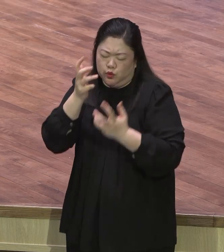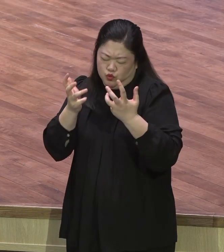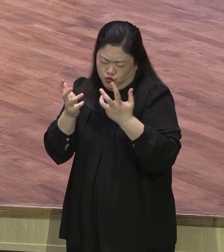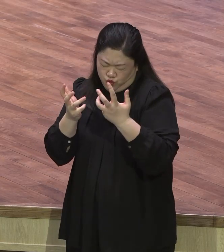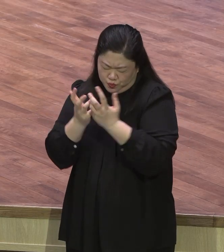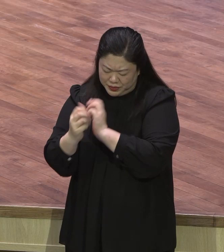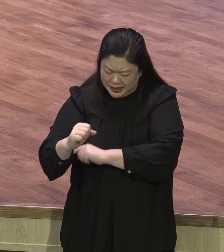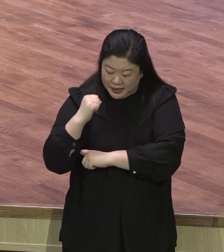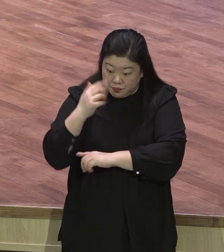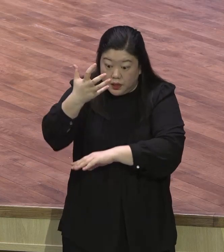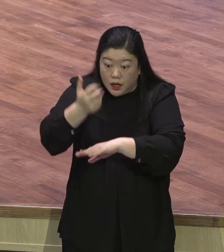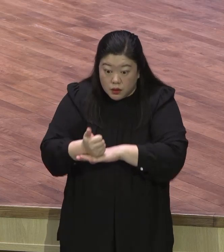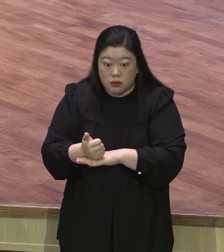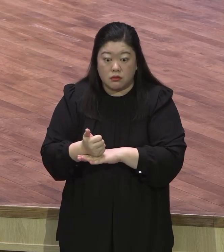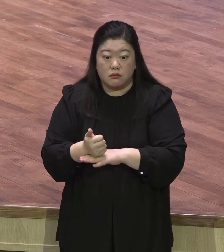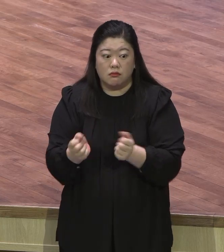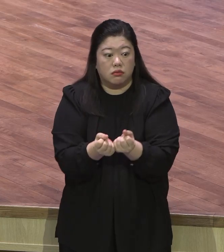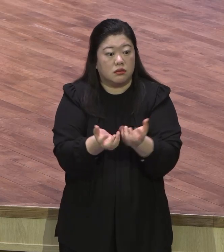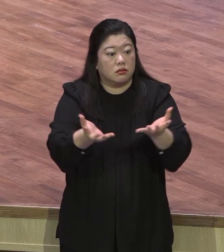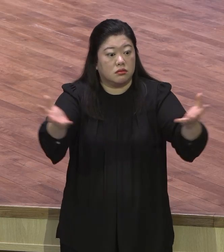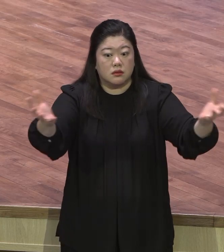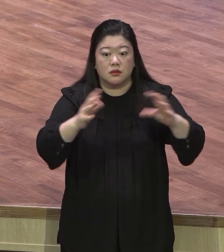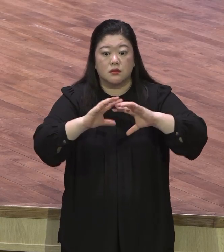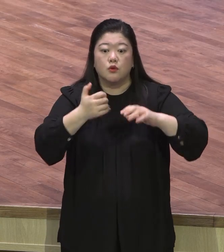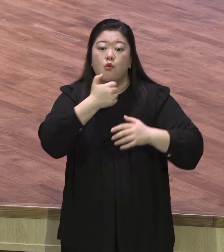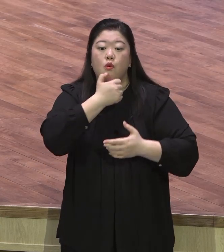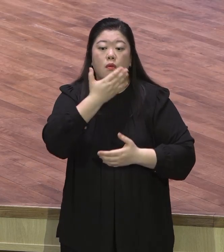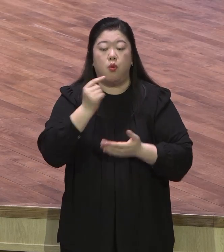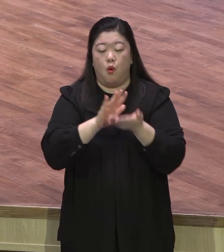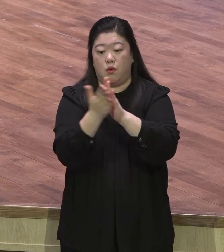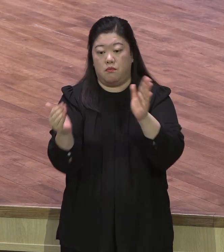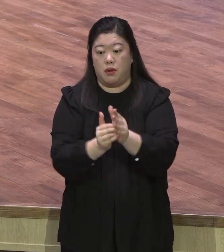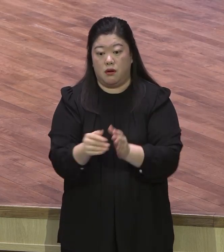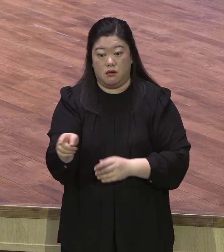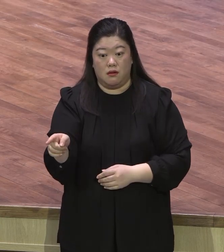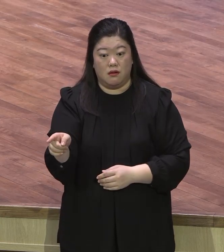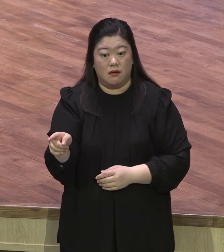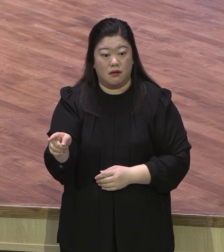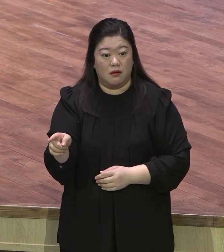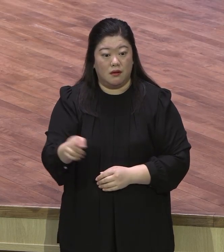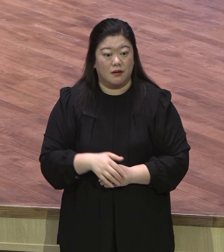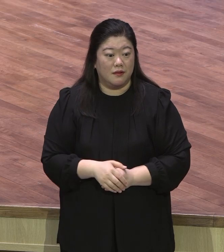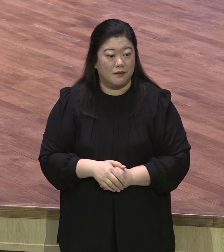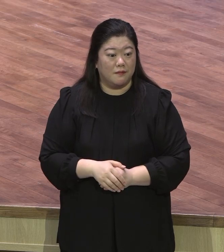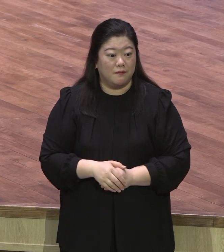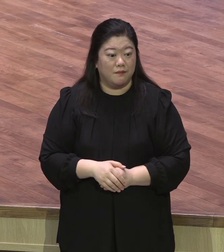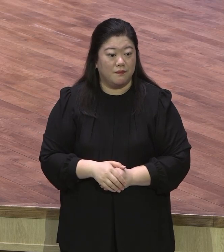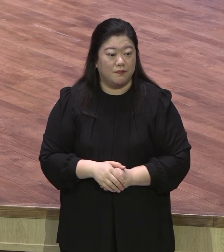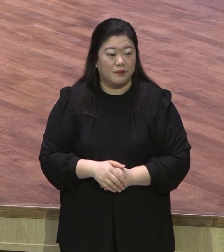하나님 시킨다라는 사람이에요 술 취하면 술이 시킨다래요 성령 취하면 성료 시킨다라 한다니까